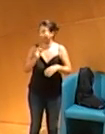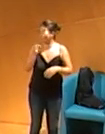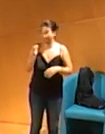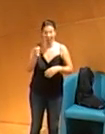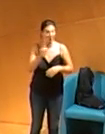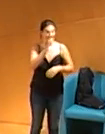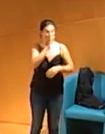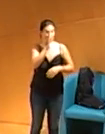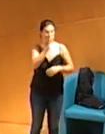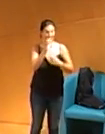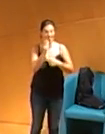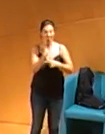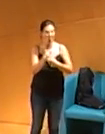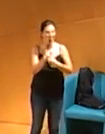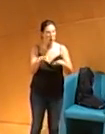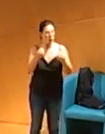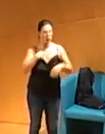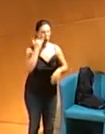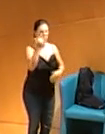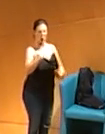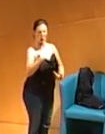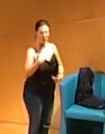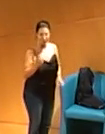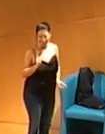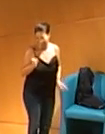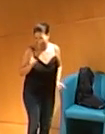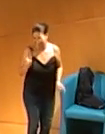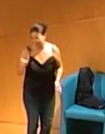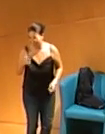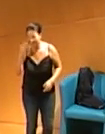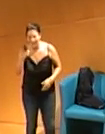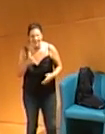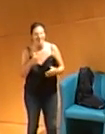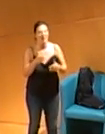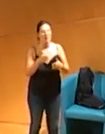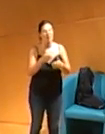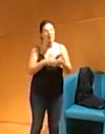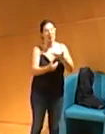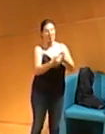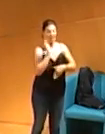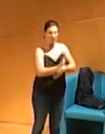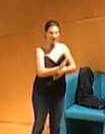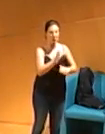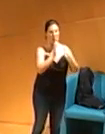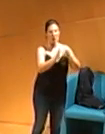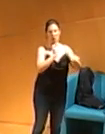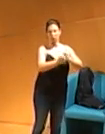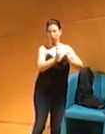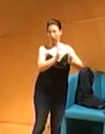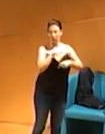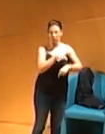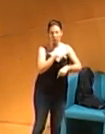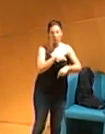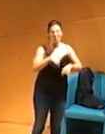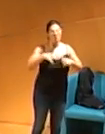c'est pas moi qui l'ai trouvé, c'est que quand on est dans le champ du handicap de communication, souvent les